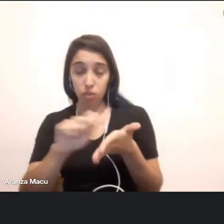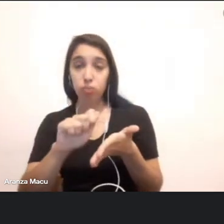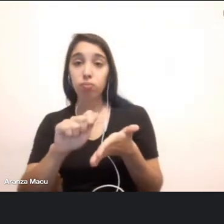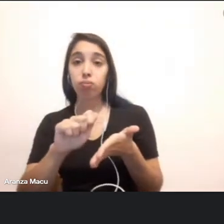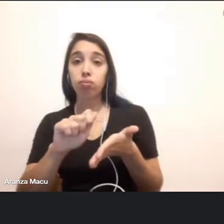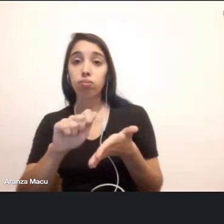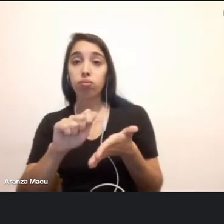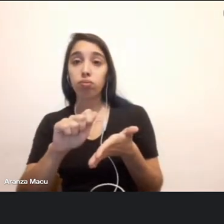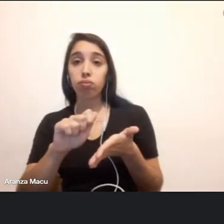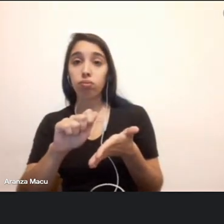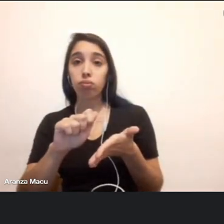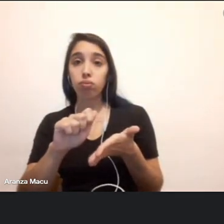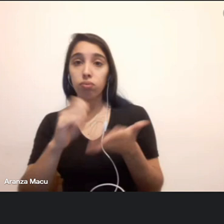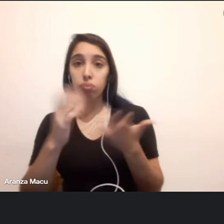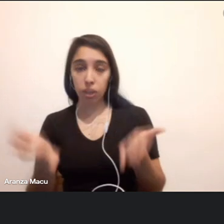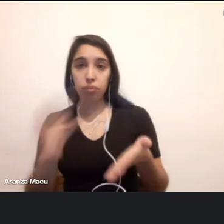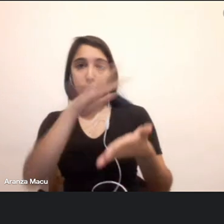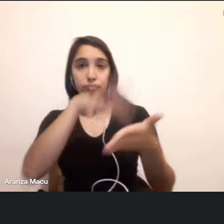Inclusive.